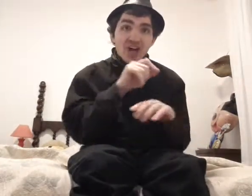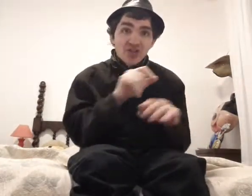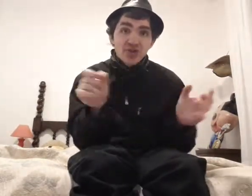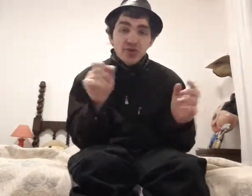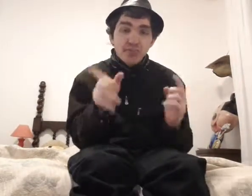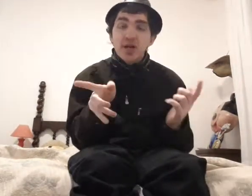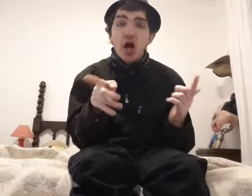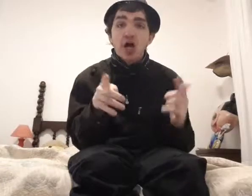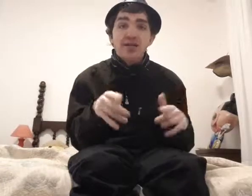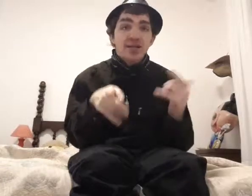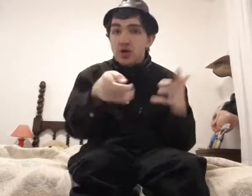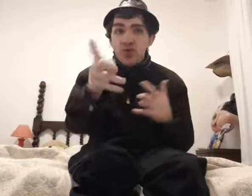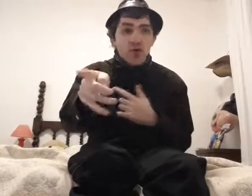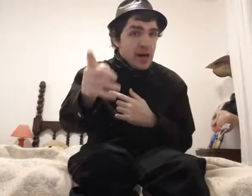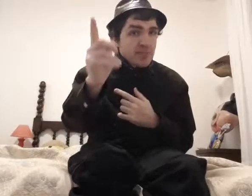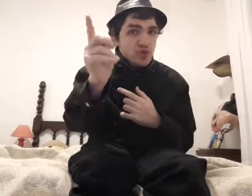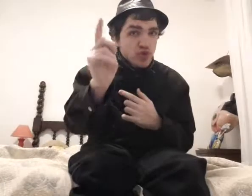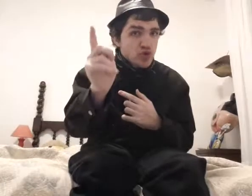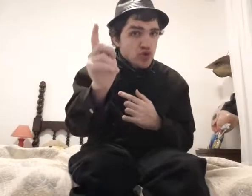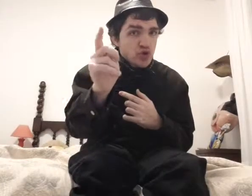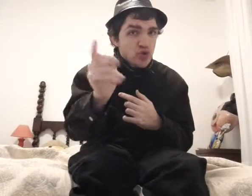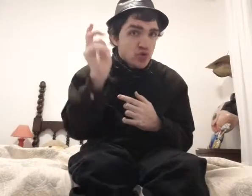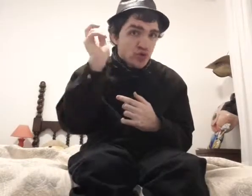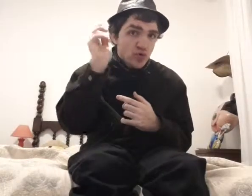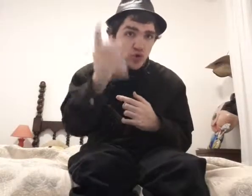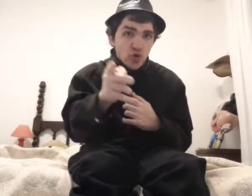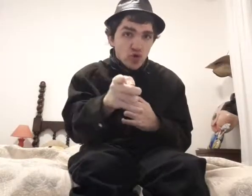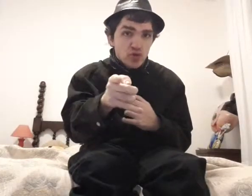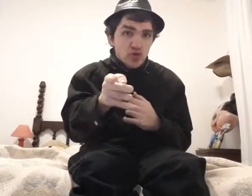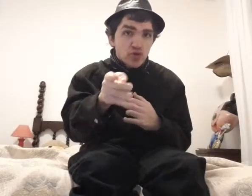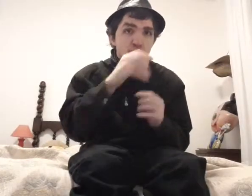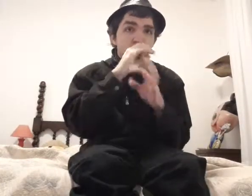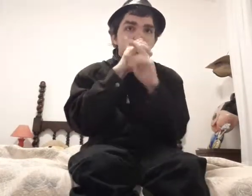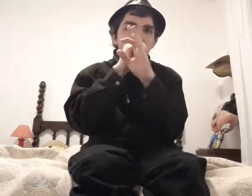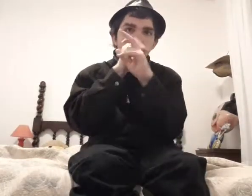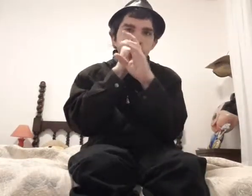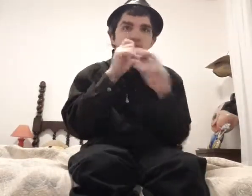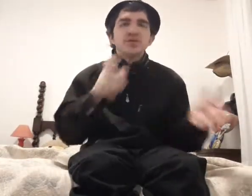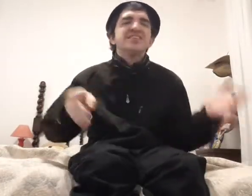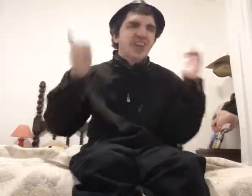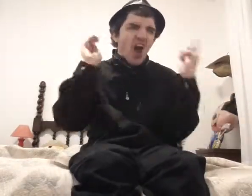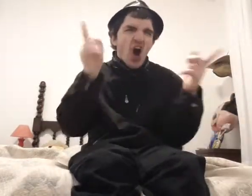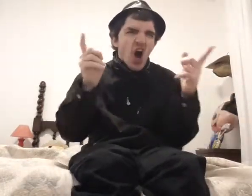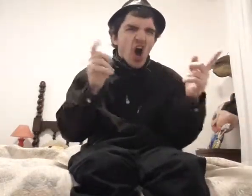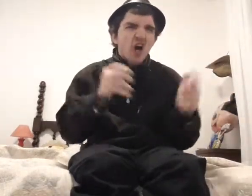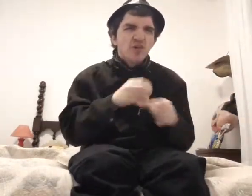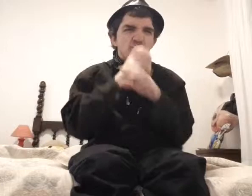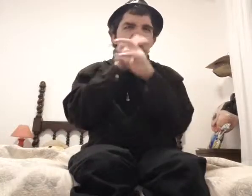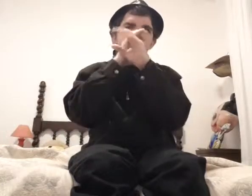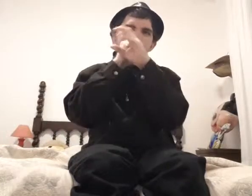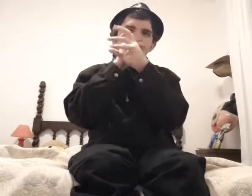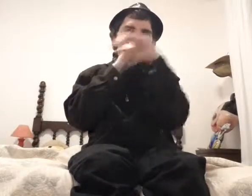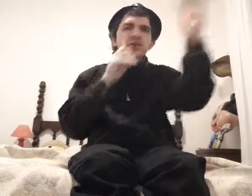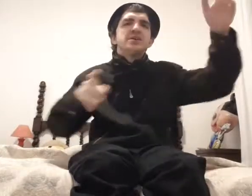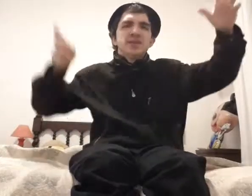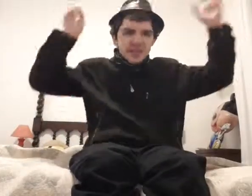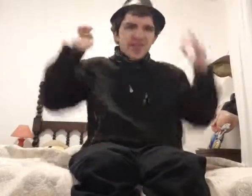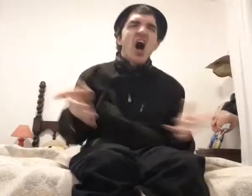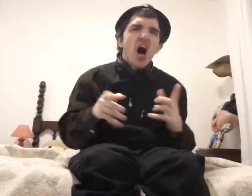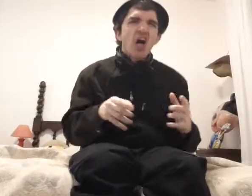sur blanc On voit surtout du rouge Du rouge Sans,